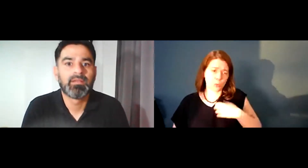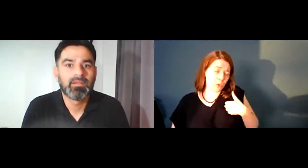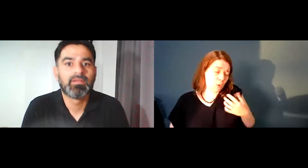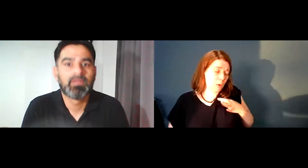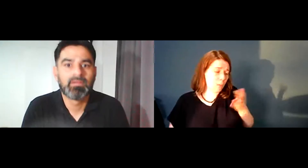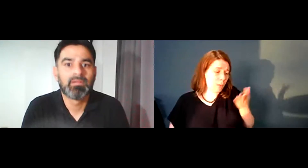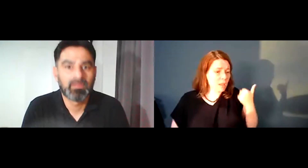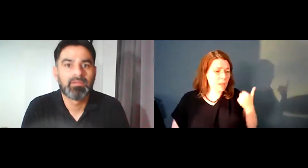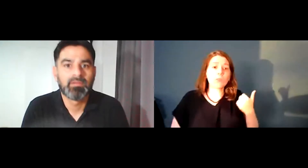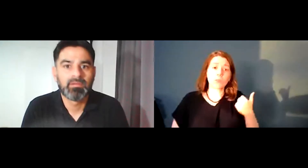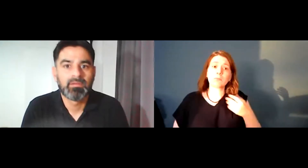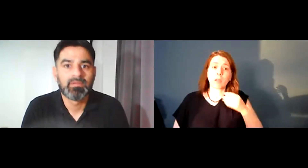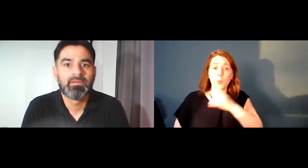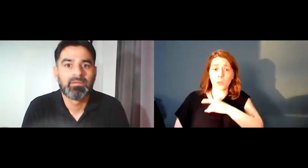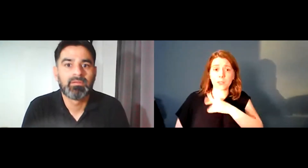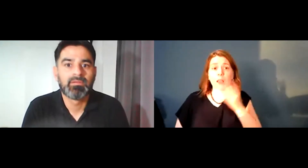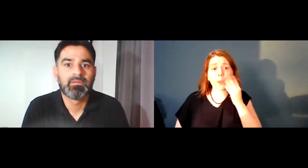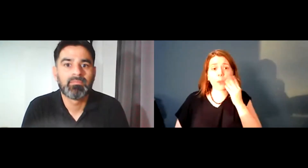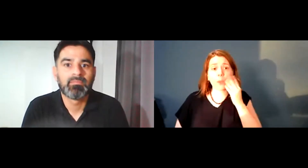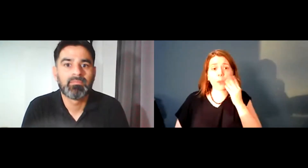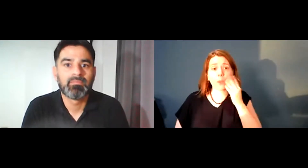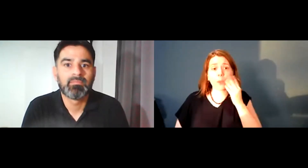Y. Así.